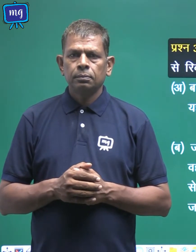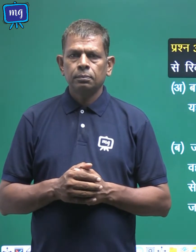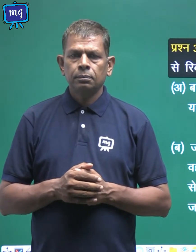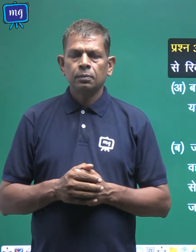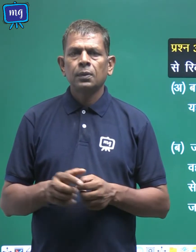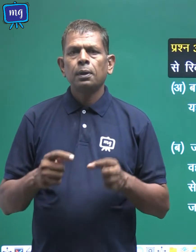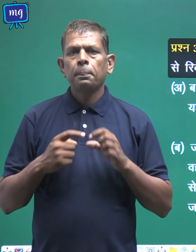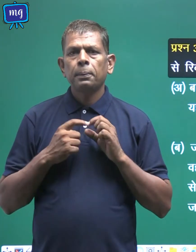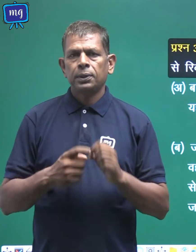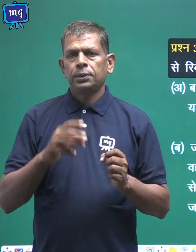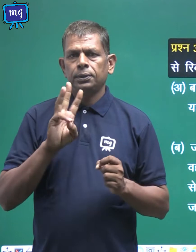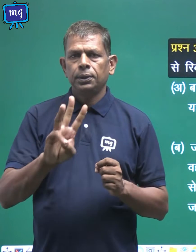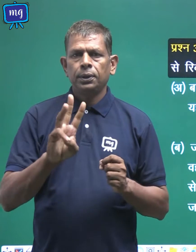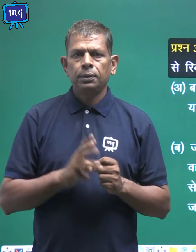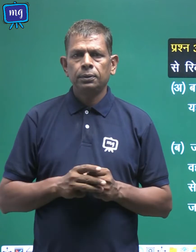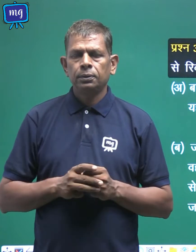प्रश्न 3,